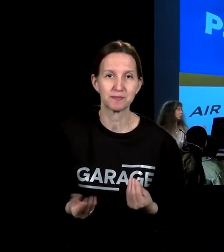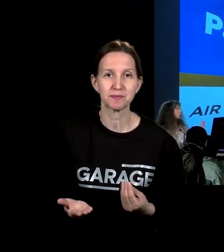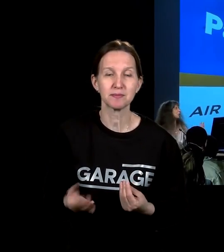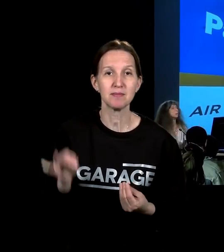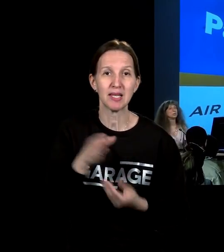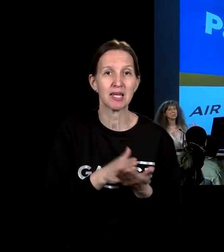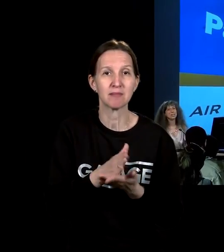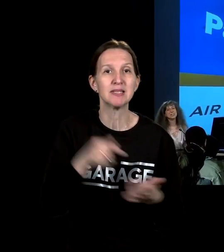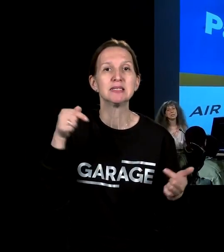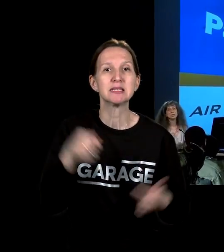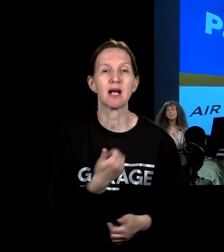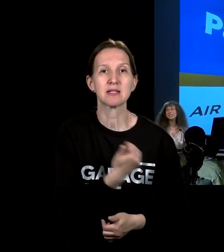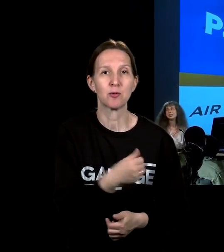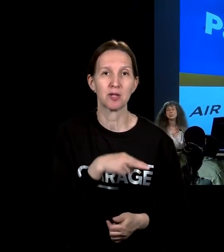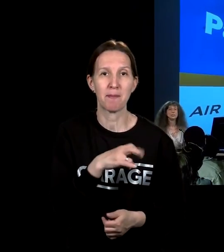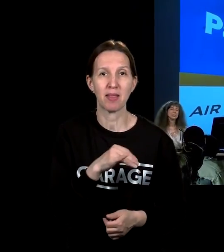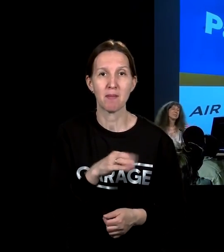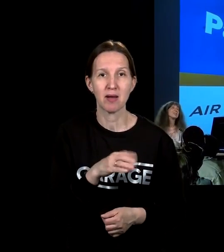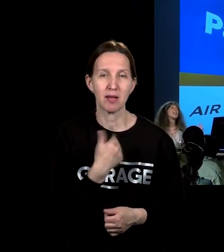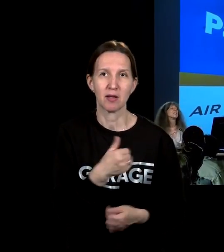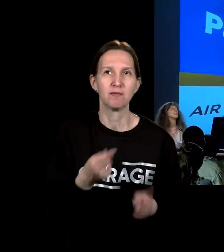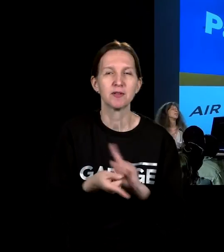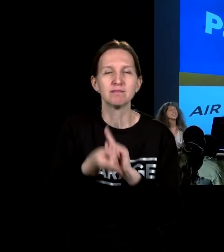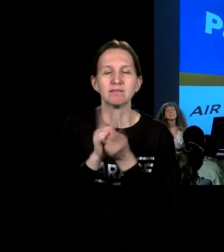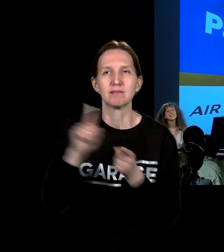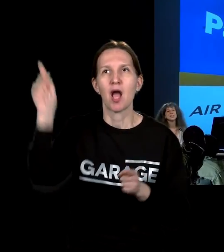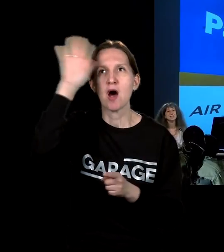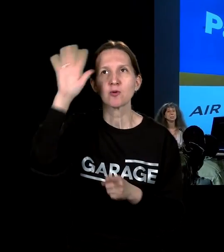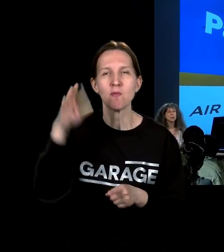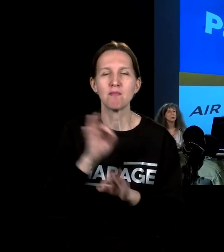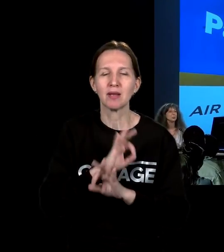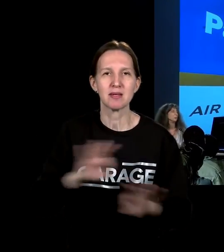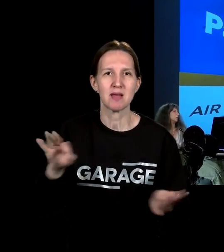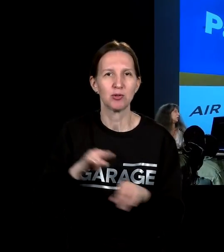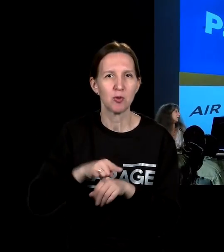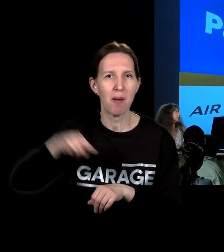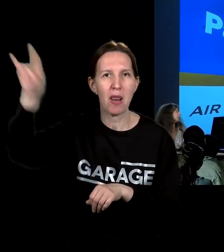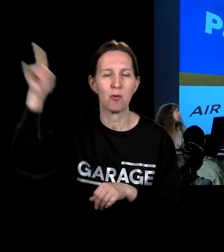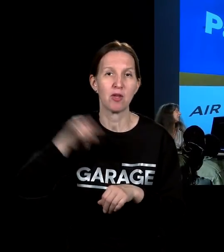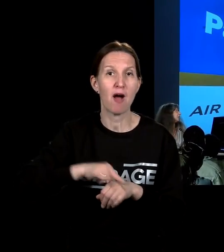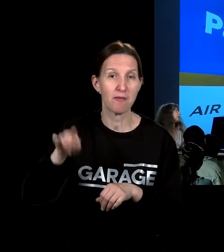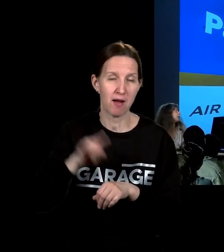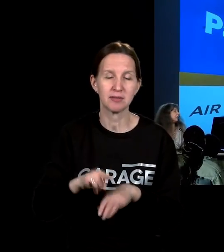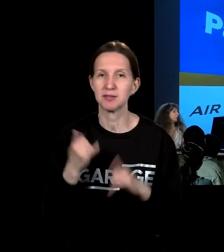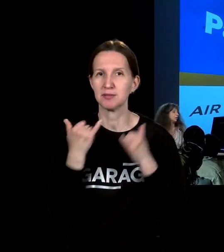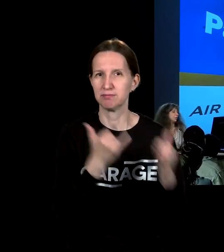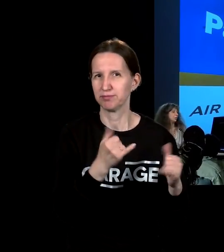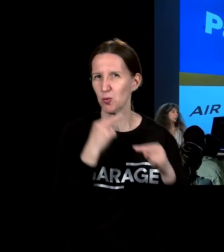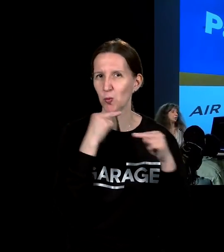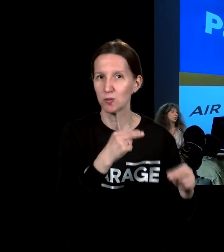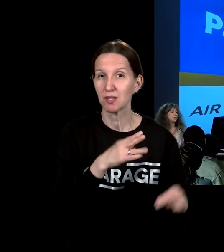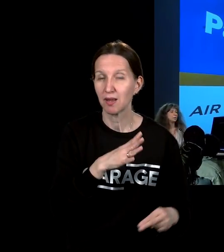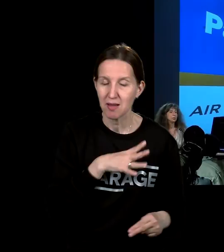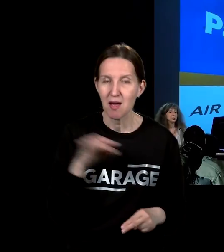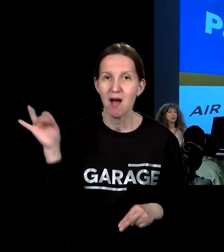Но заслуги Пономаренко в романтизацию авиации, полетов были оценены, и,